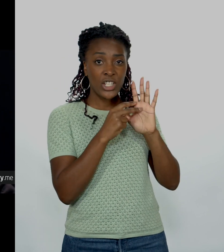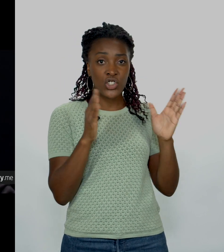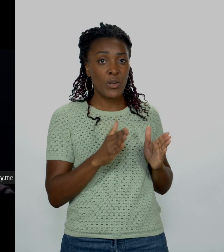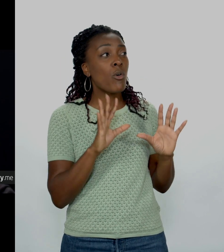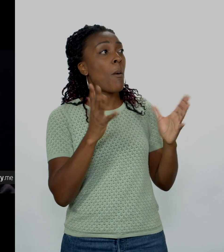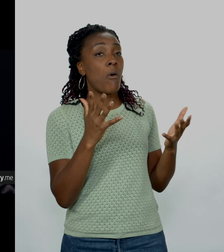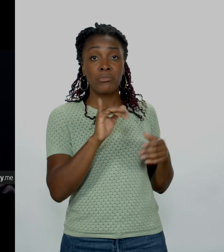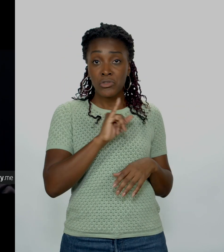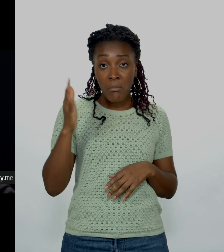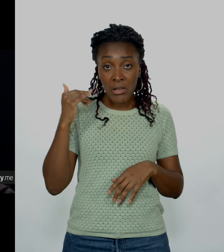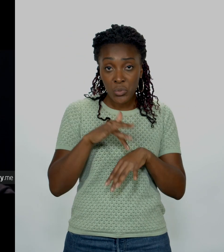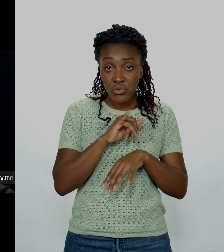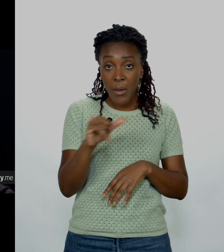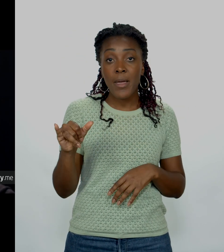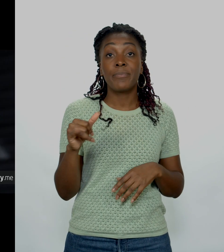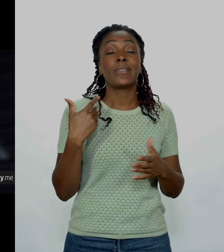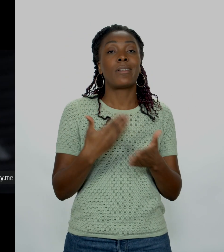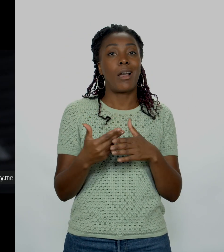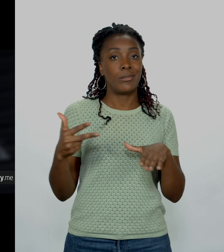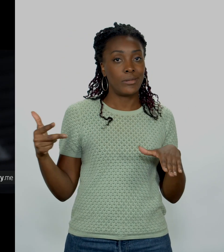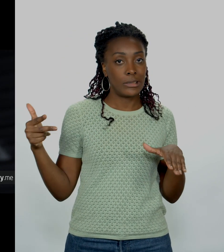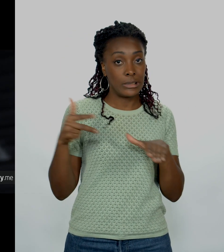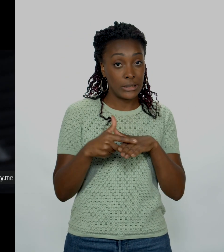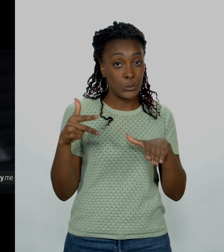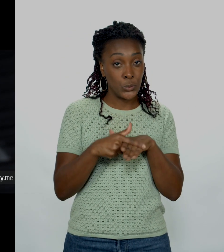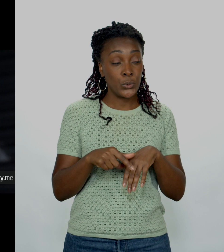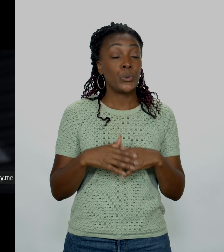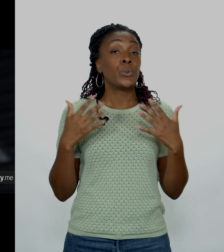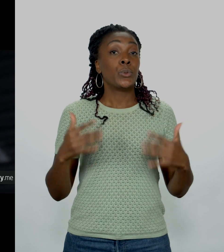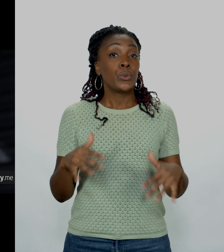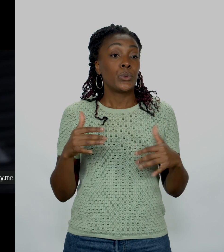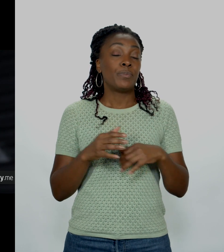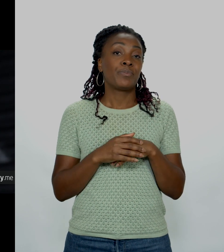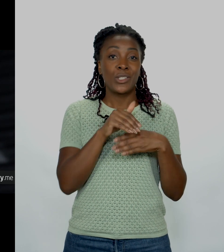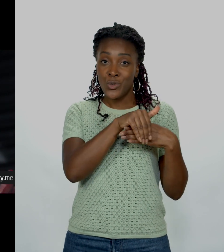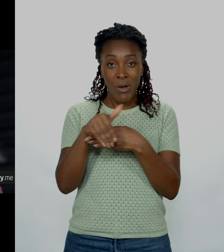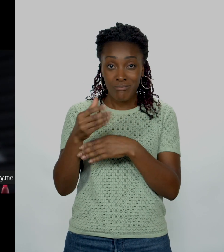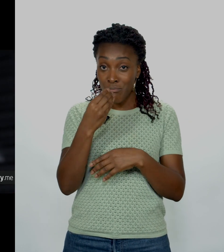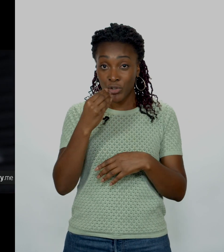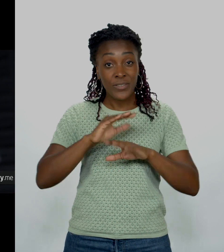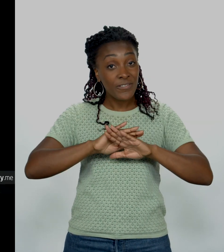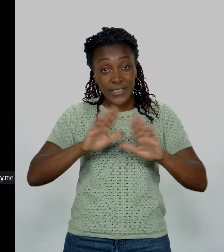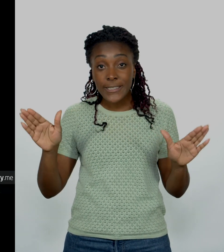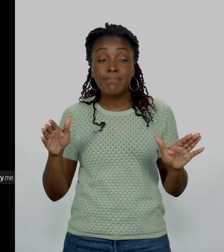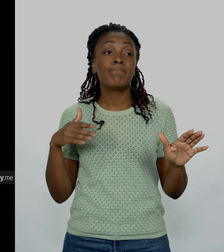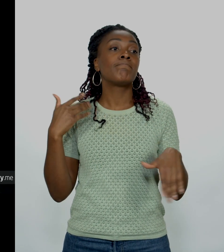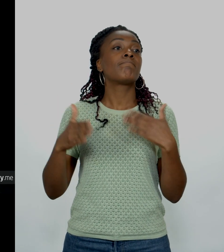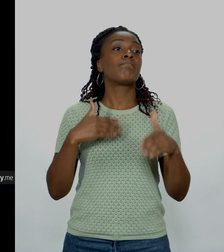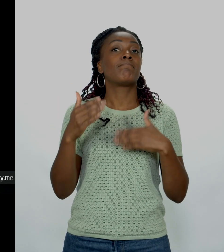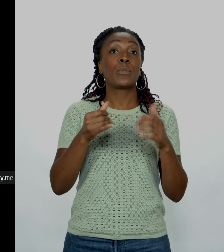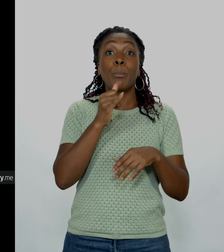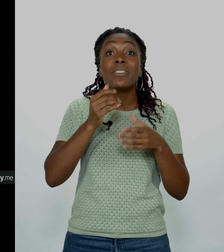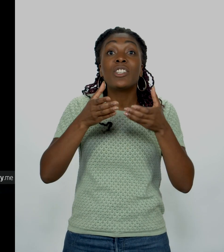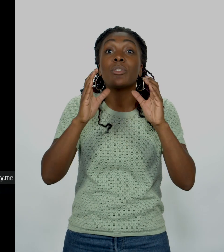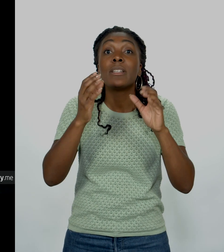comment qu'on fait un régime. J'en avais jamais fait avant. Et c'est là que ça a commencé. D'abord, j'ai pu manger les soirs.